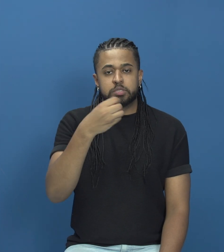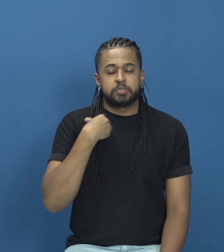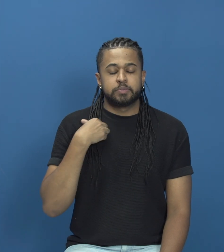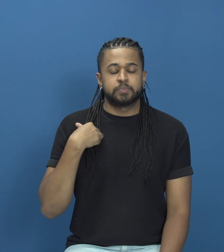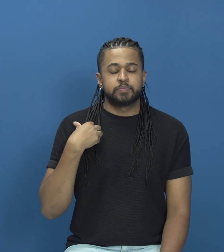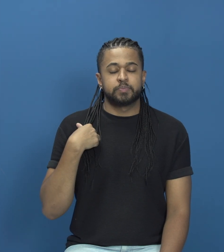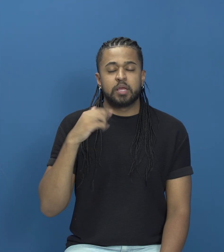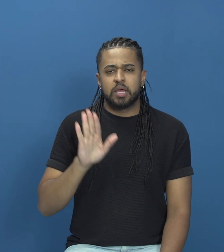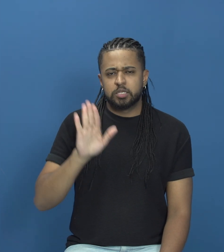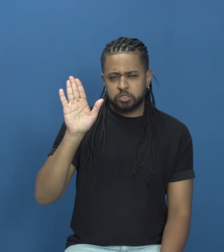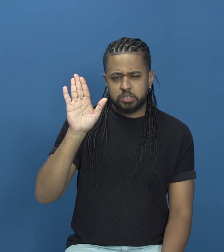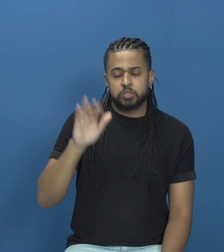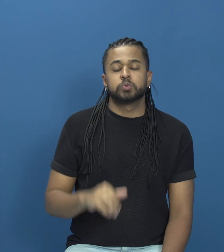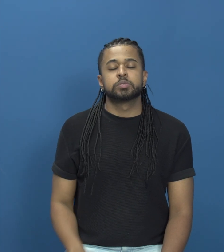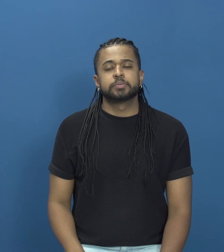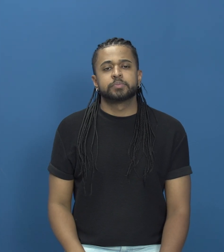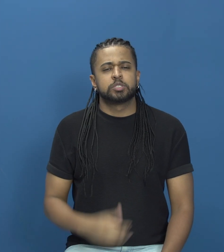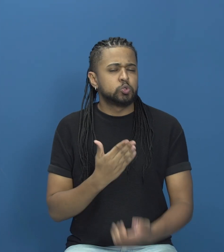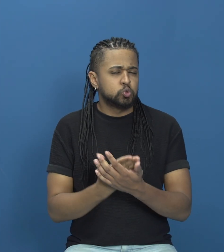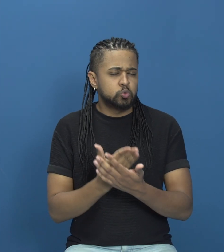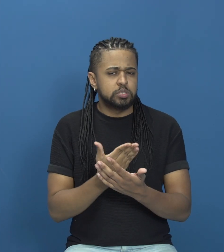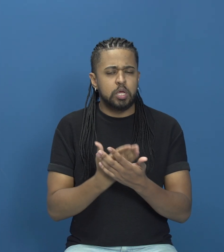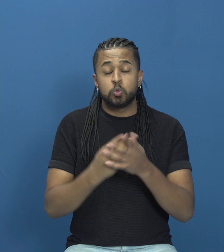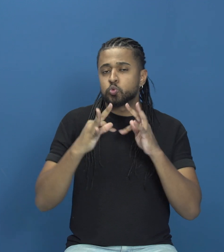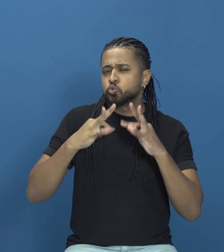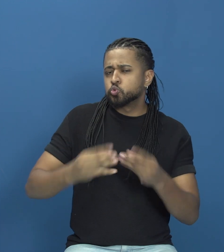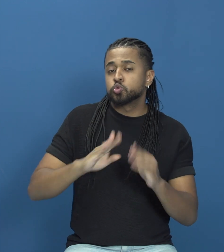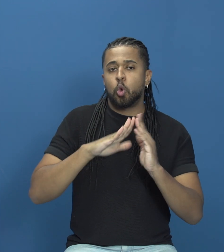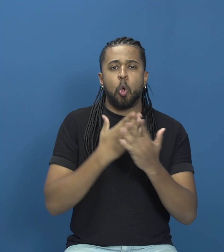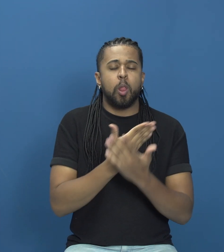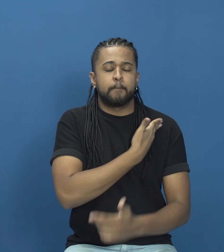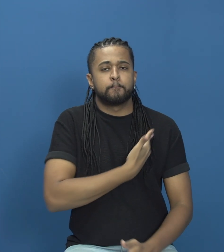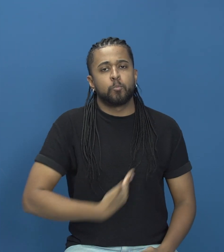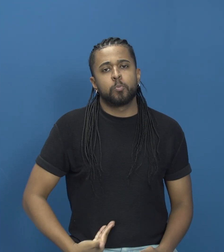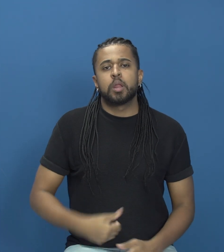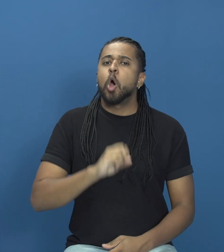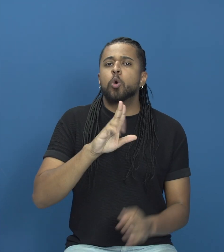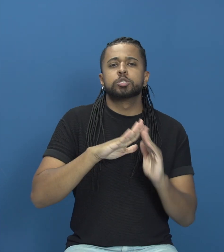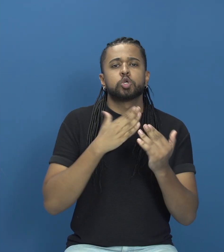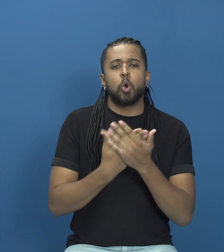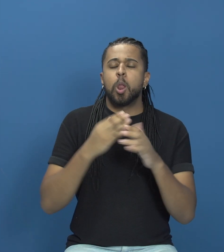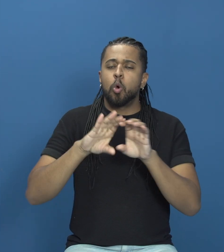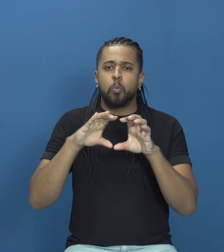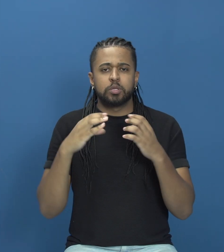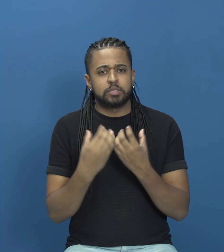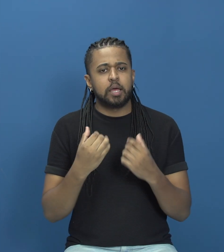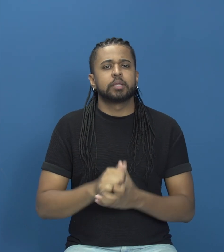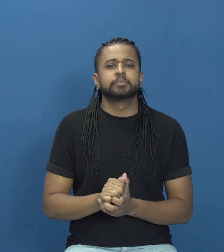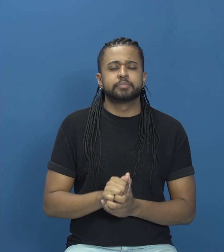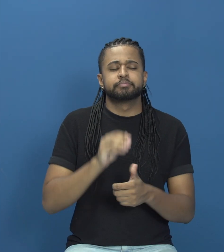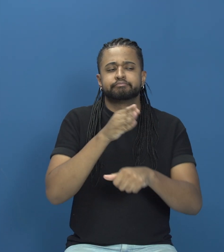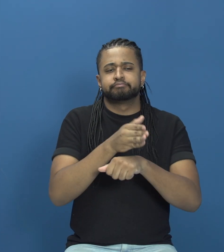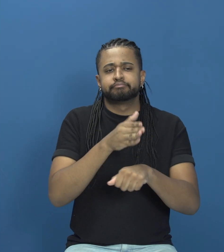5.2.6. Candidatos/candidatas que estudaram integralmente em escola pública ou em escolas comunitárias que